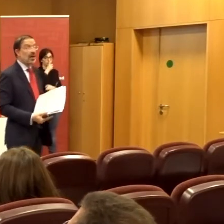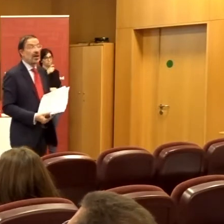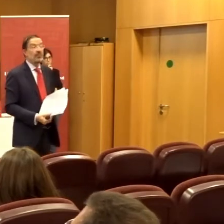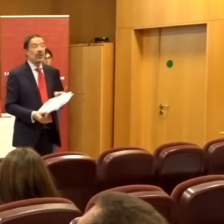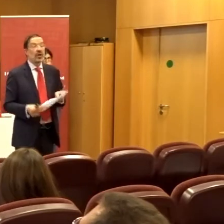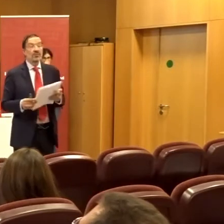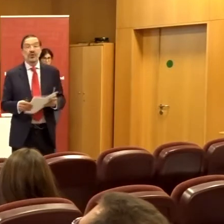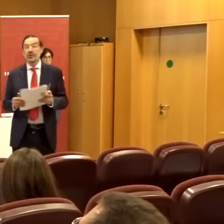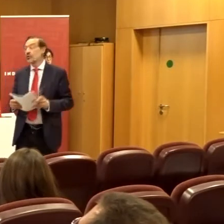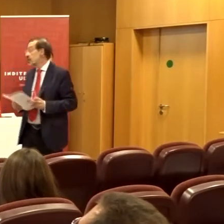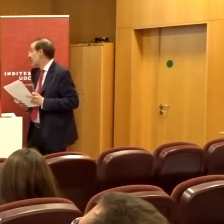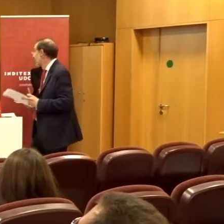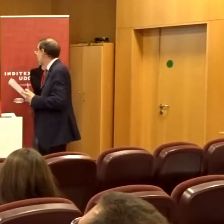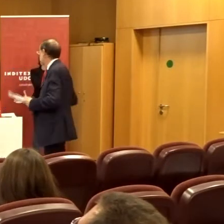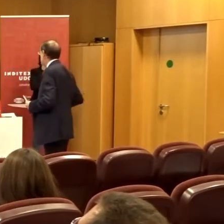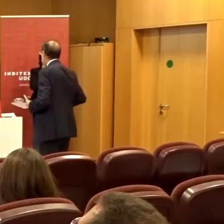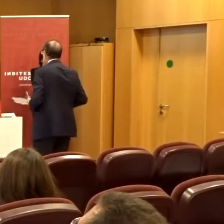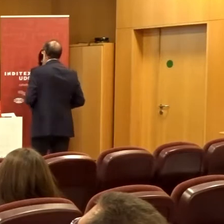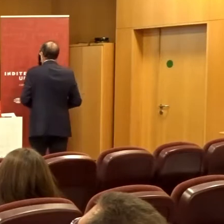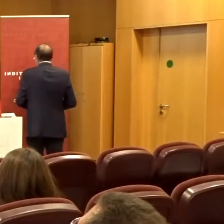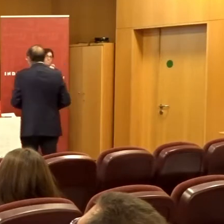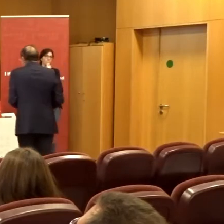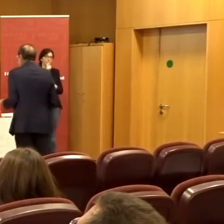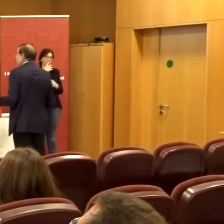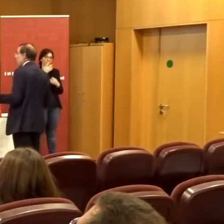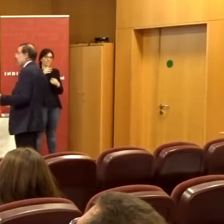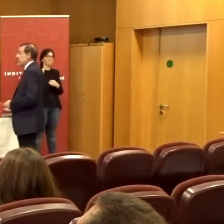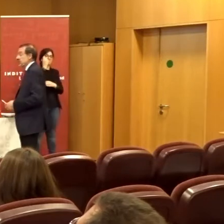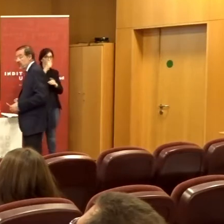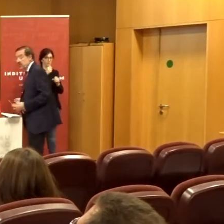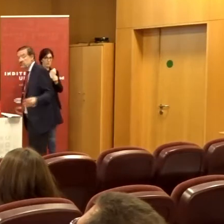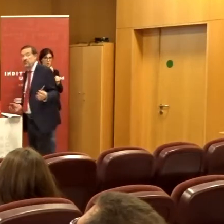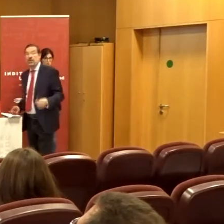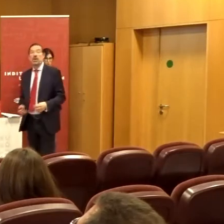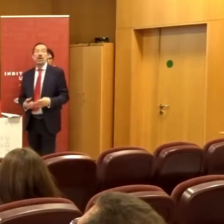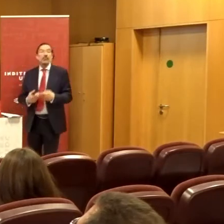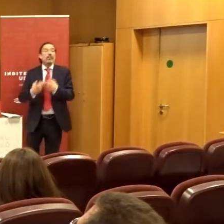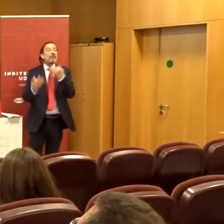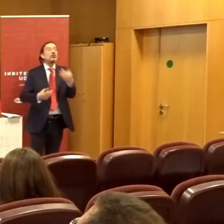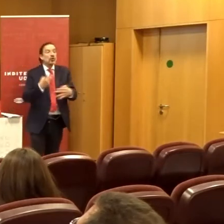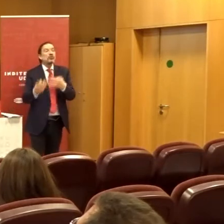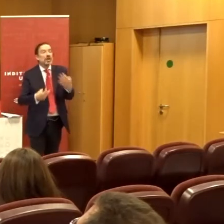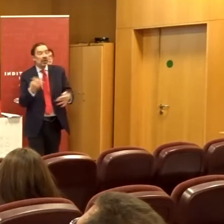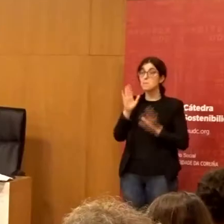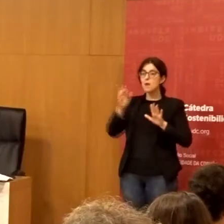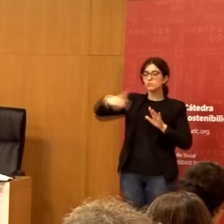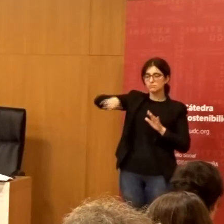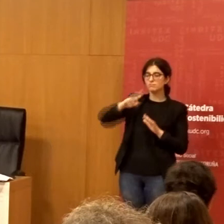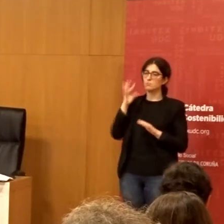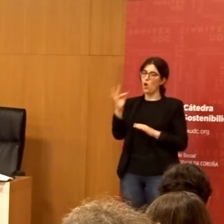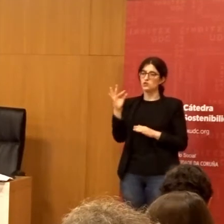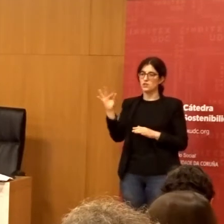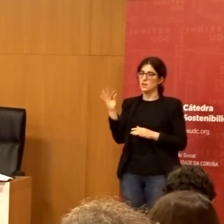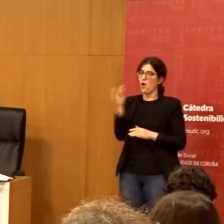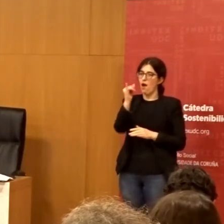difícil el empleo de las personas con discapacidad intelectual, pero tenemos experiencias positivas, y vamos consiguiendo